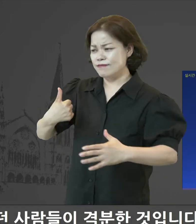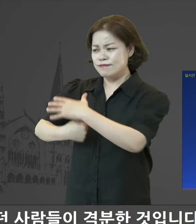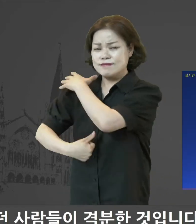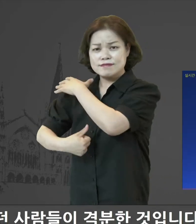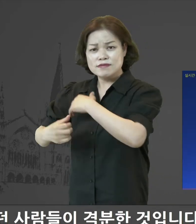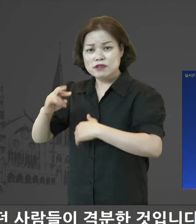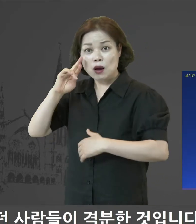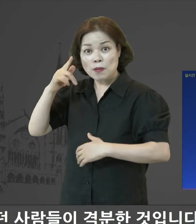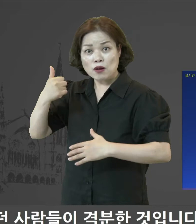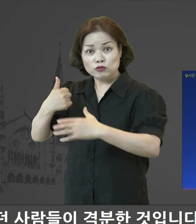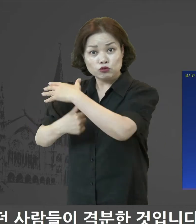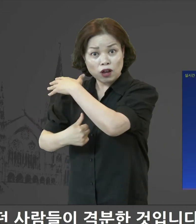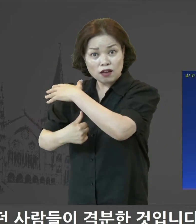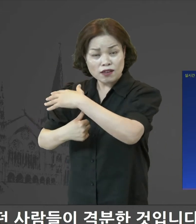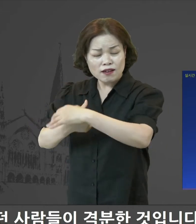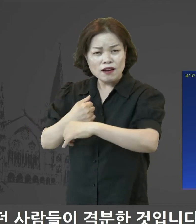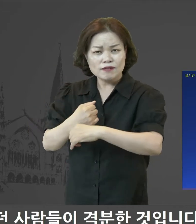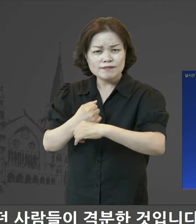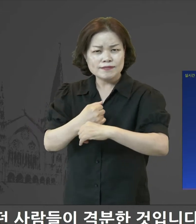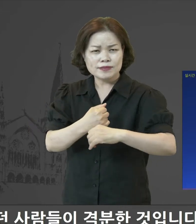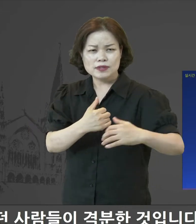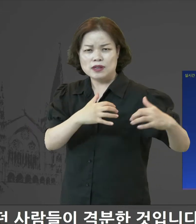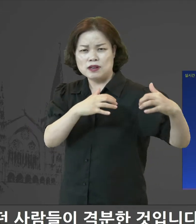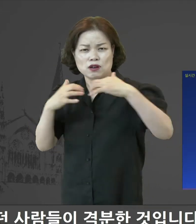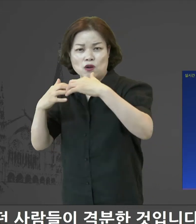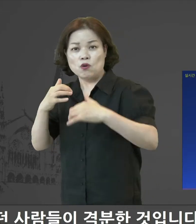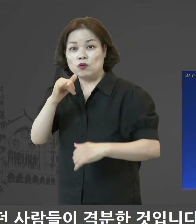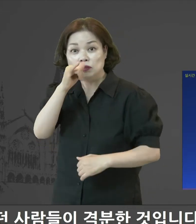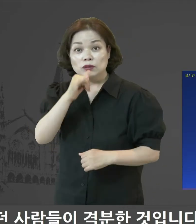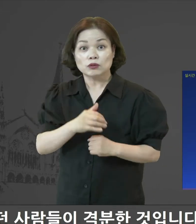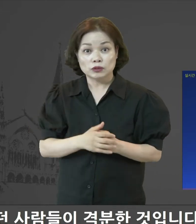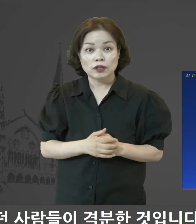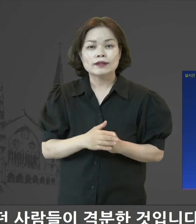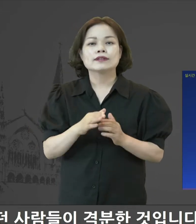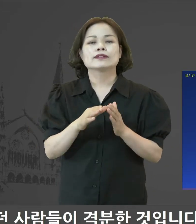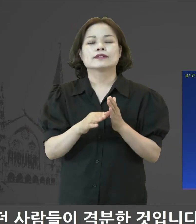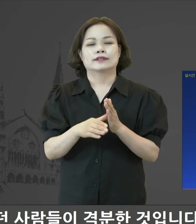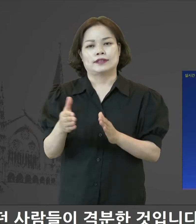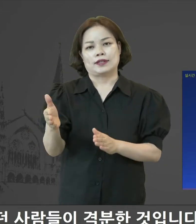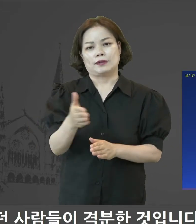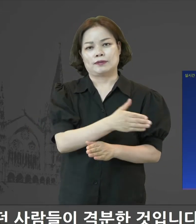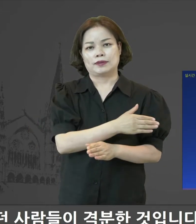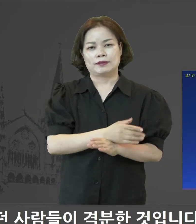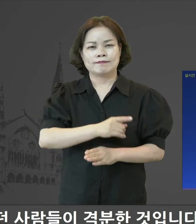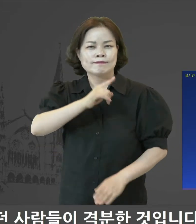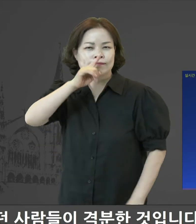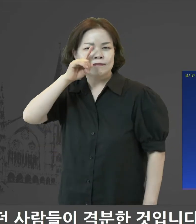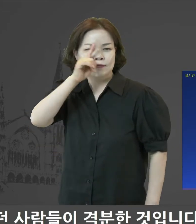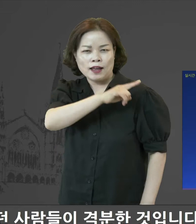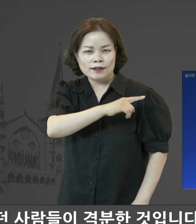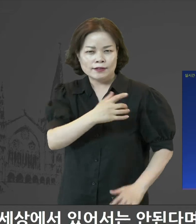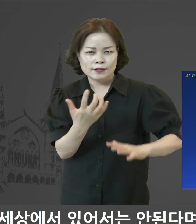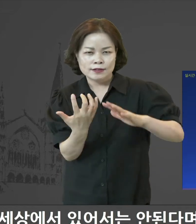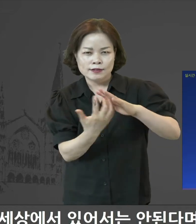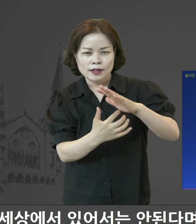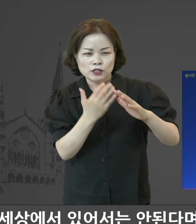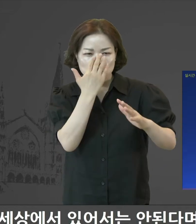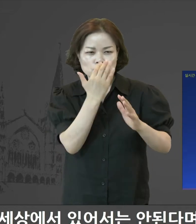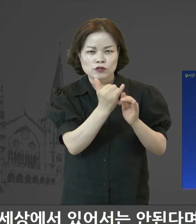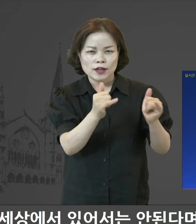자다라고 바울을 이제 공격하기 시작했지 않았습니까? 이제 그때부터 악화된